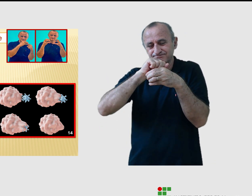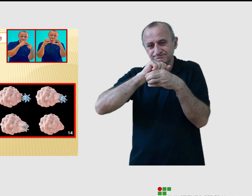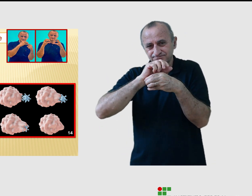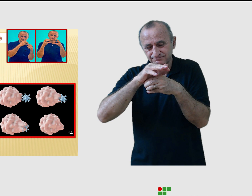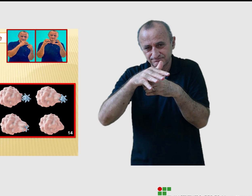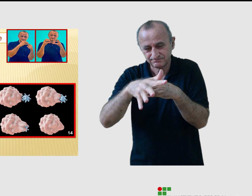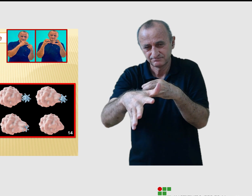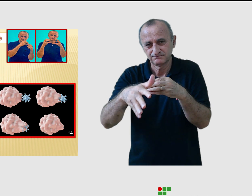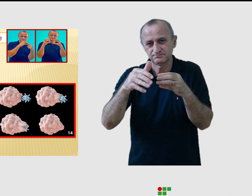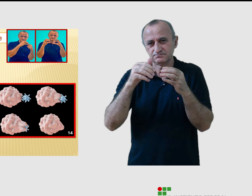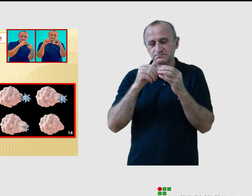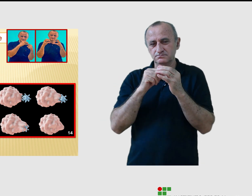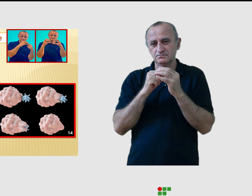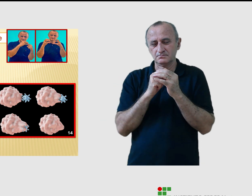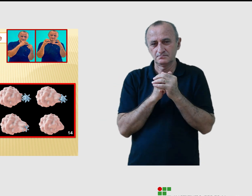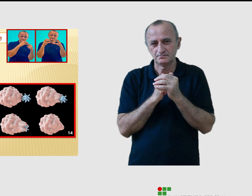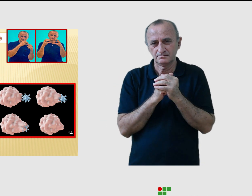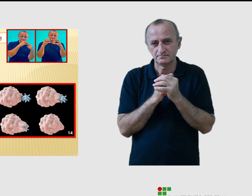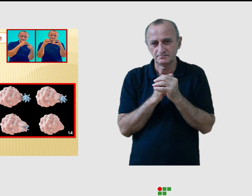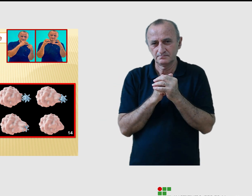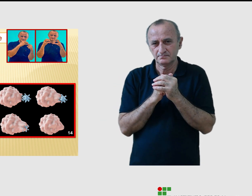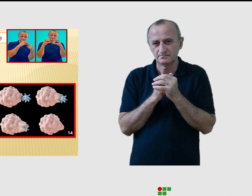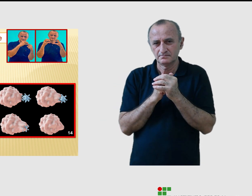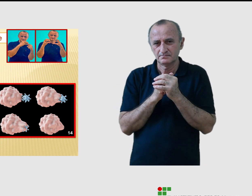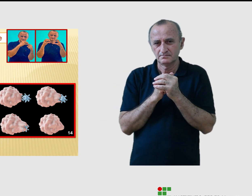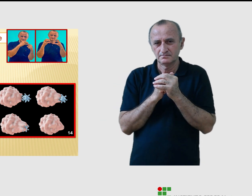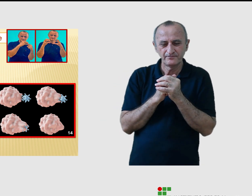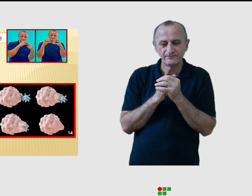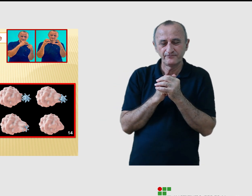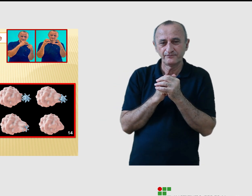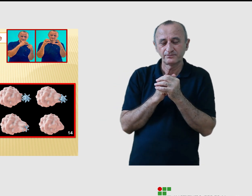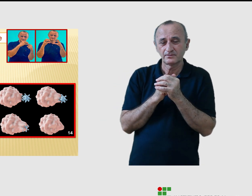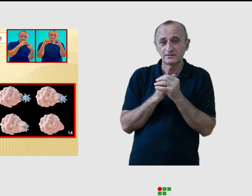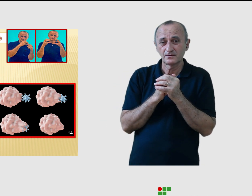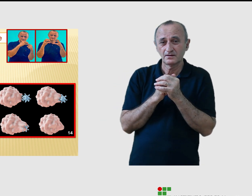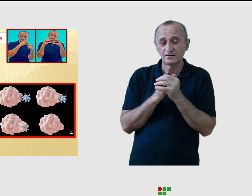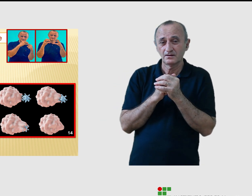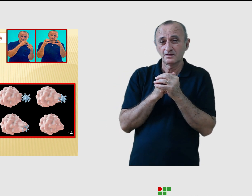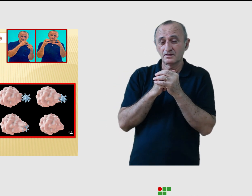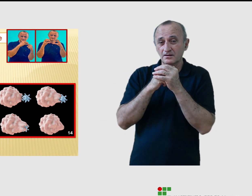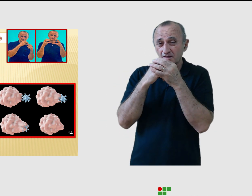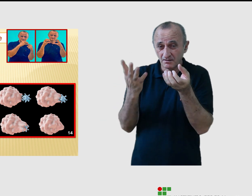evaginação, isto é, expande-se para fora da célula.